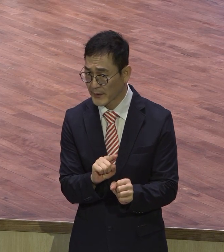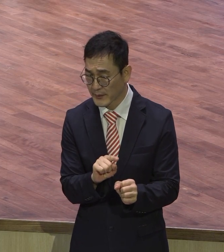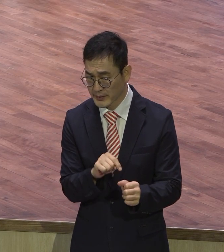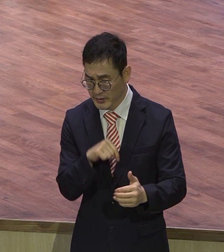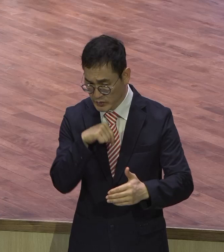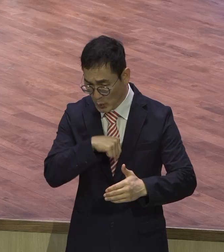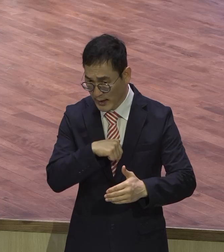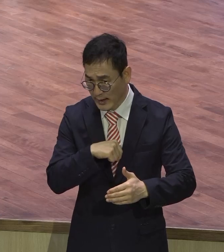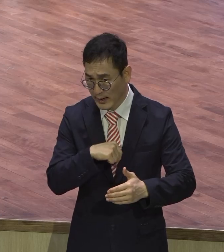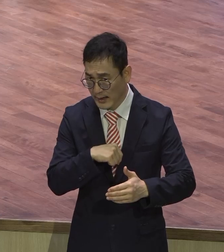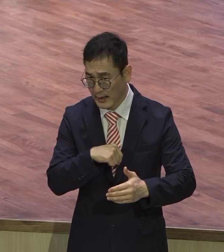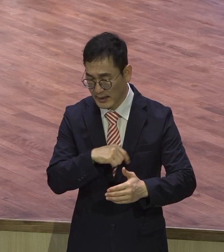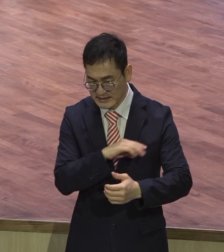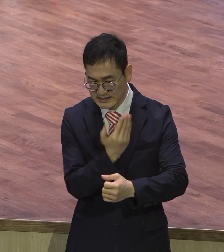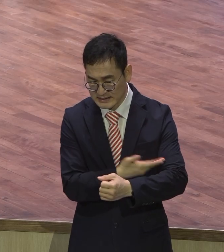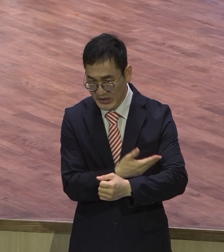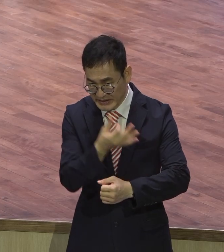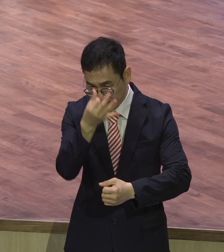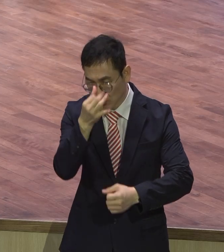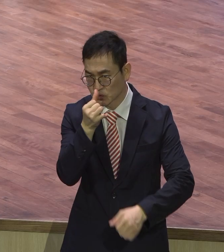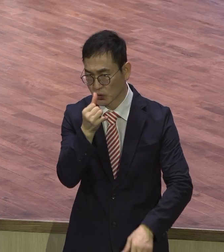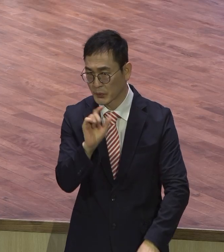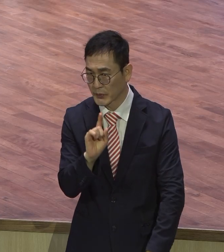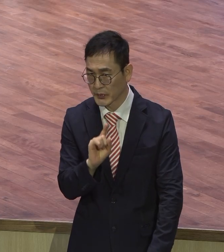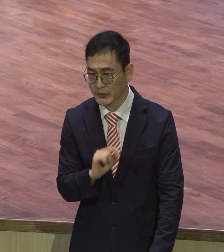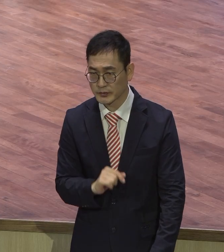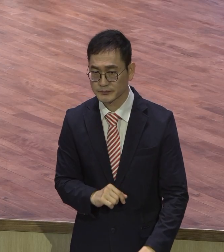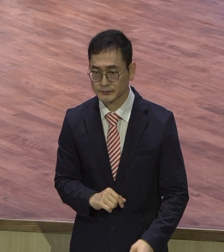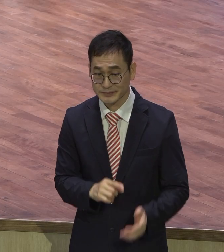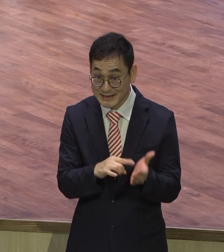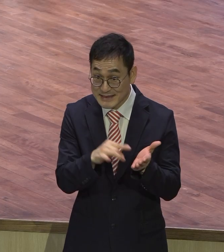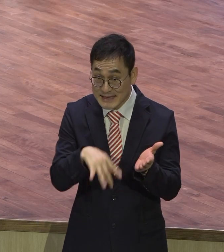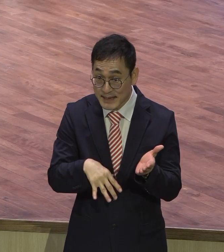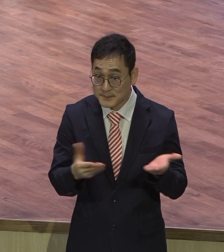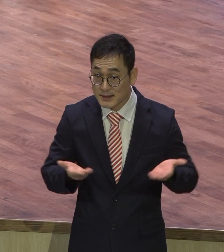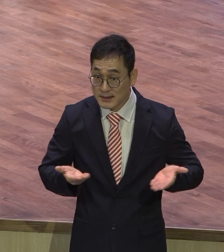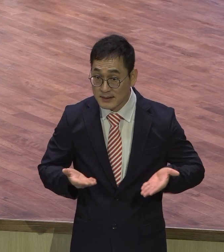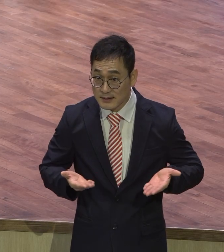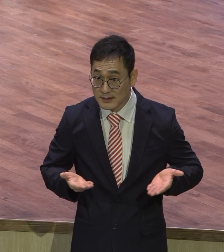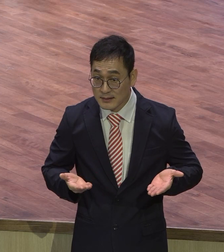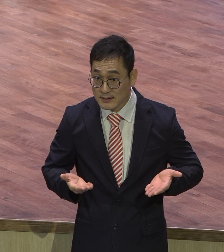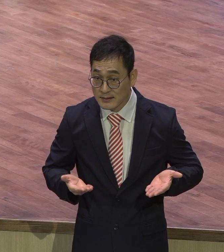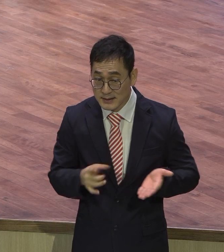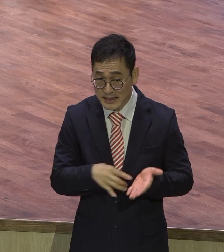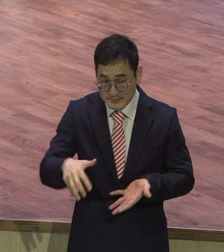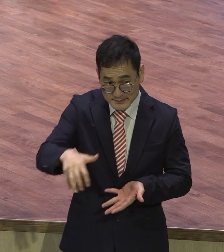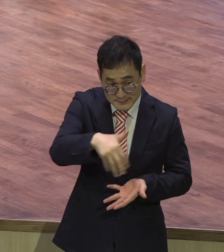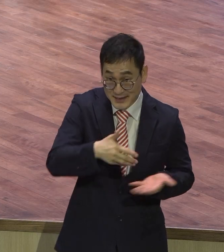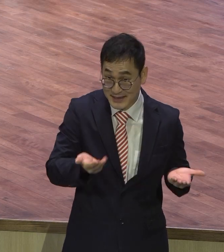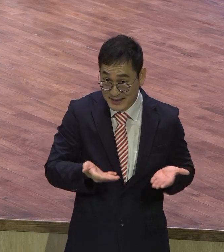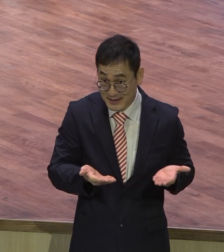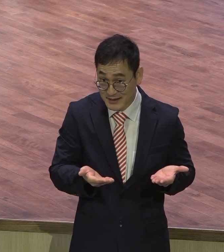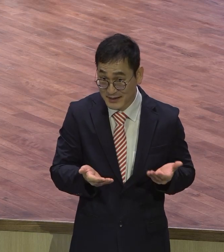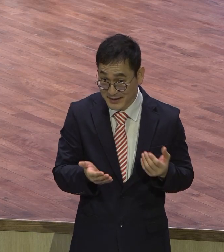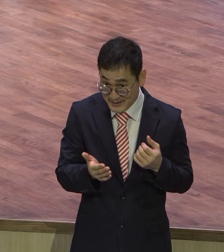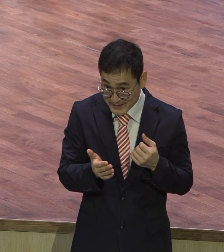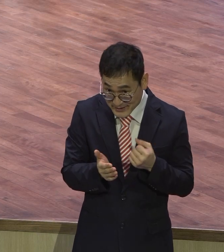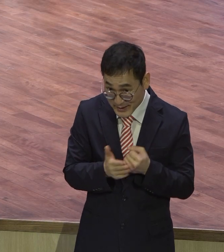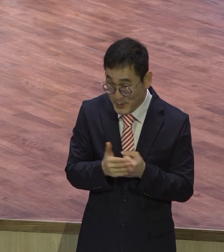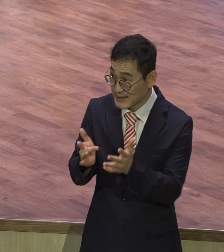능력을 가졌어요 이 마태가 왜냐하면 그 세리 출신답게 예수님의 사역을